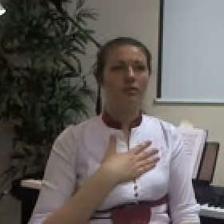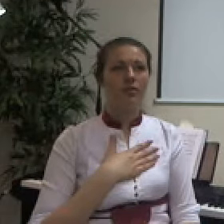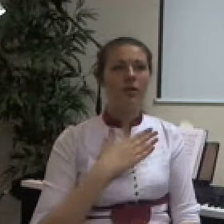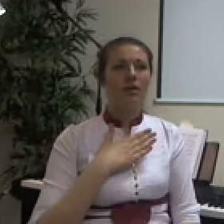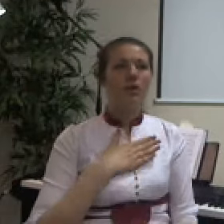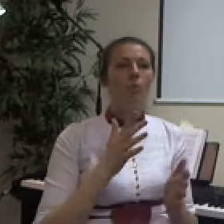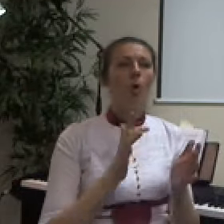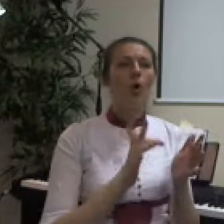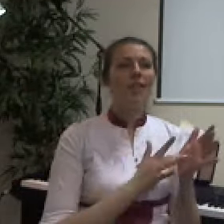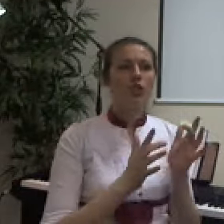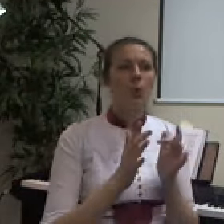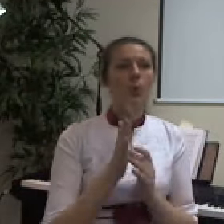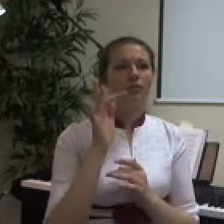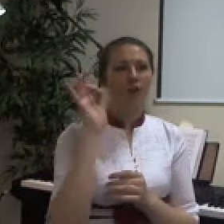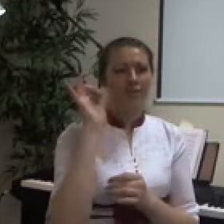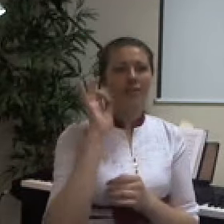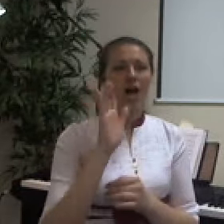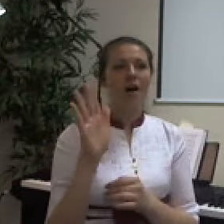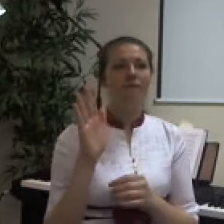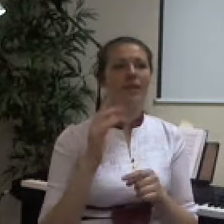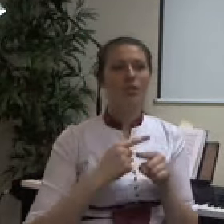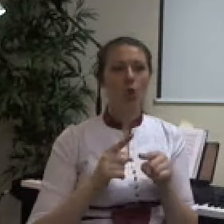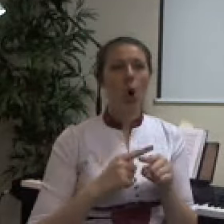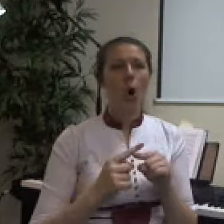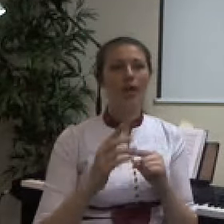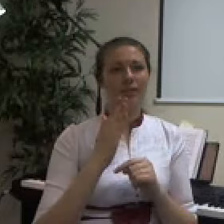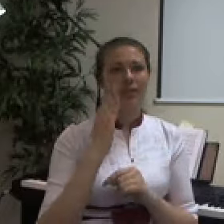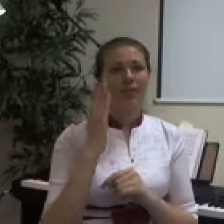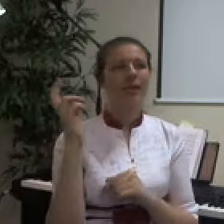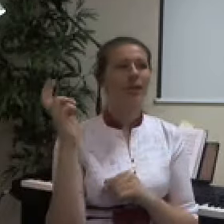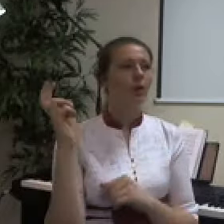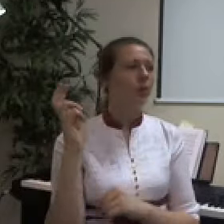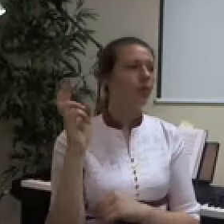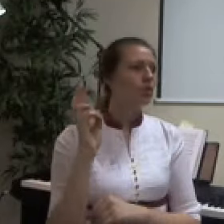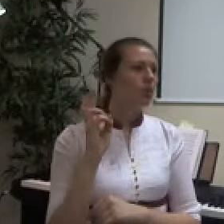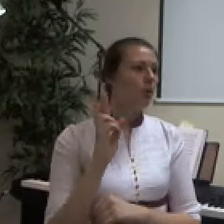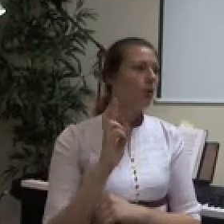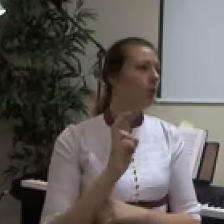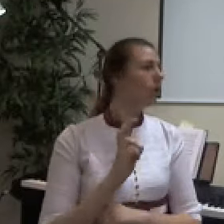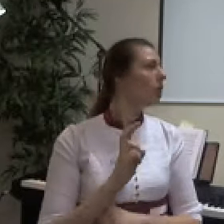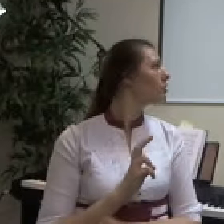Мой Иисус, во славе скоро ты